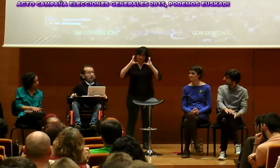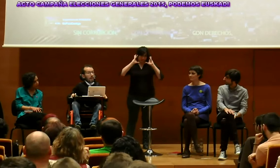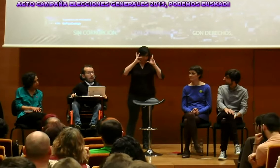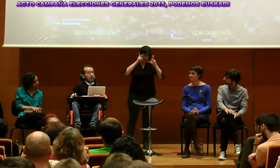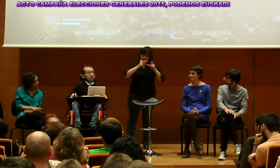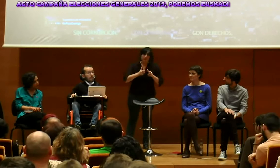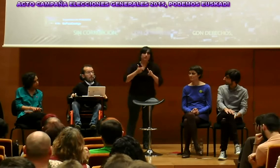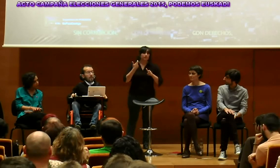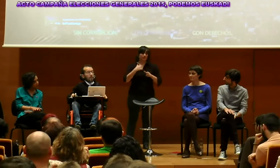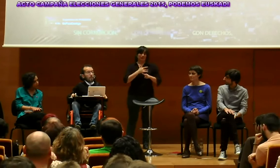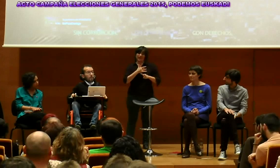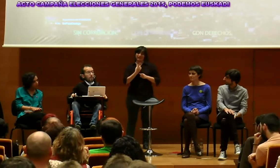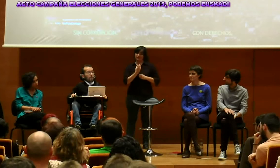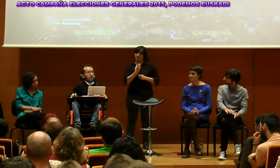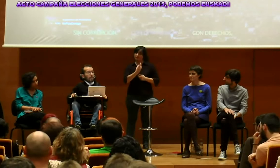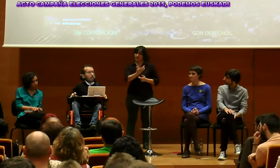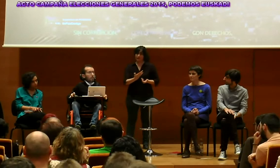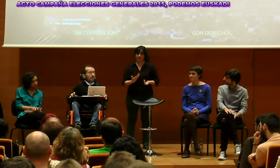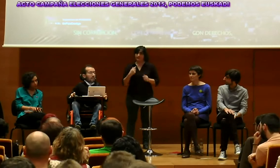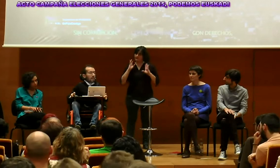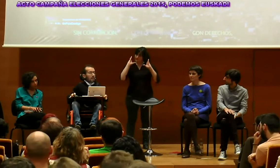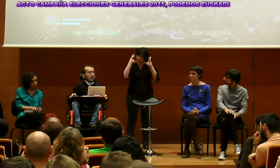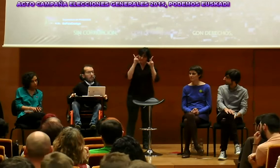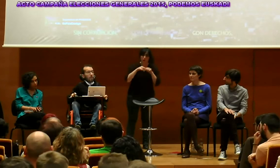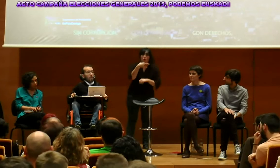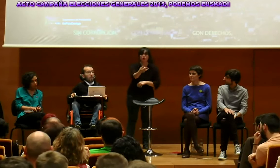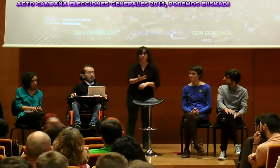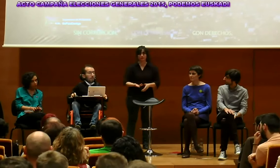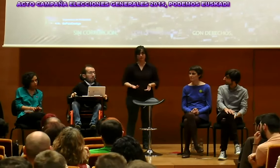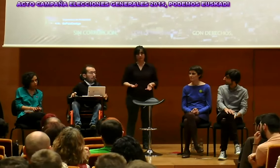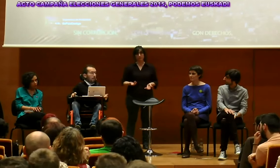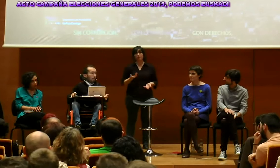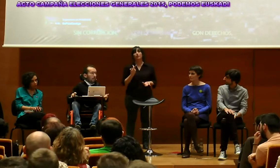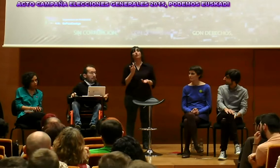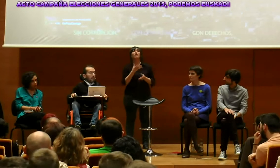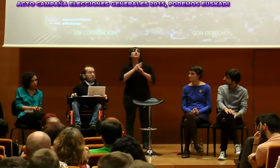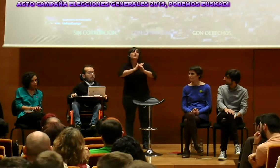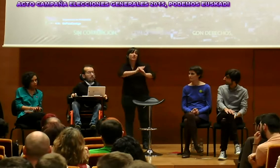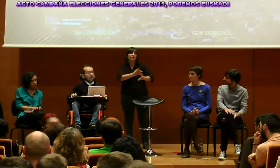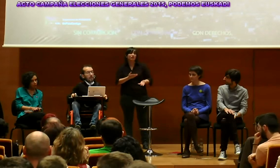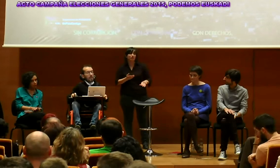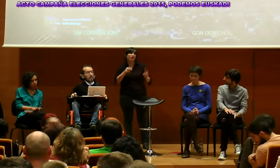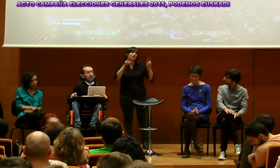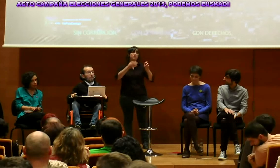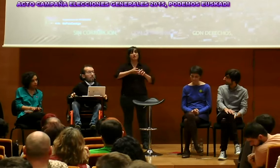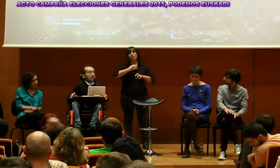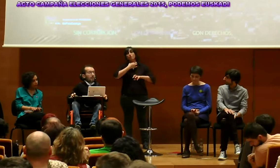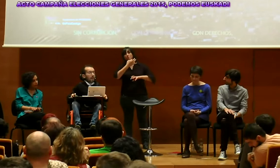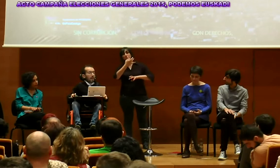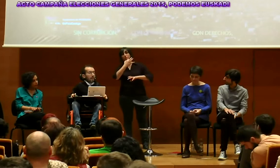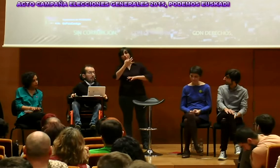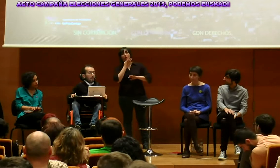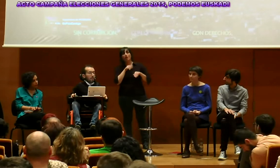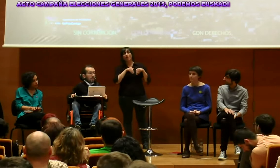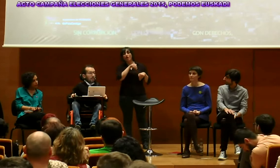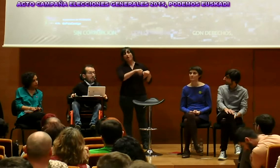los días que quedan, pero no basta con que los portavoces, con que los candidatos se intenten